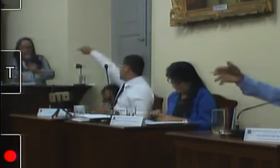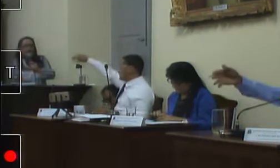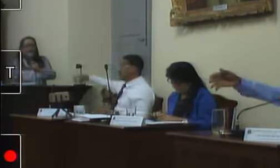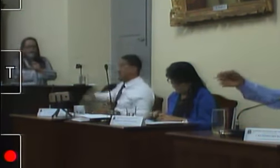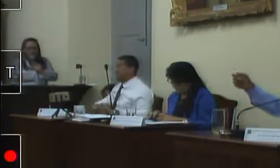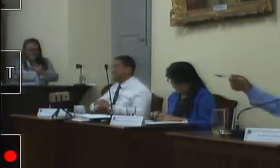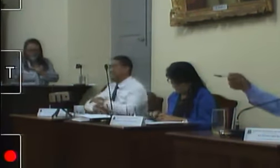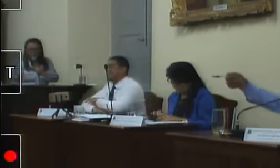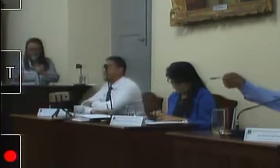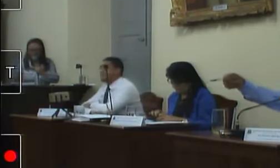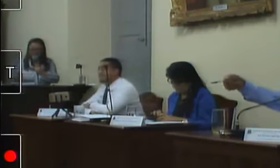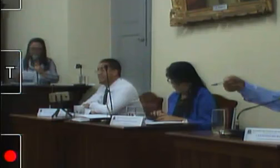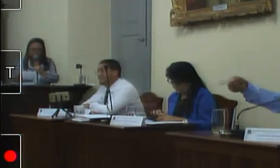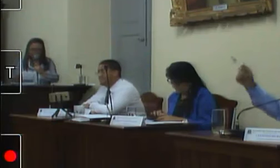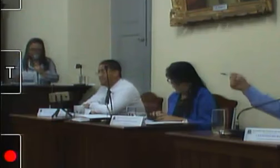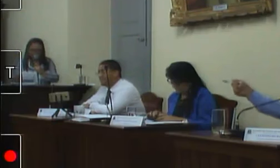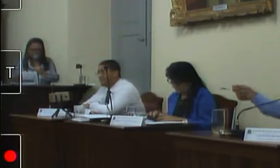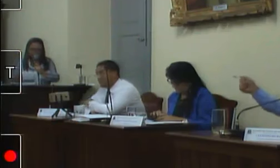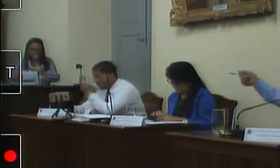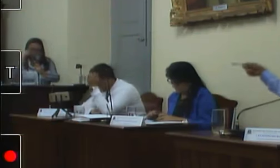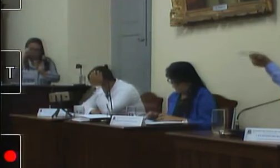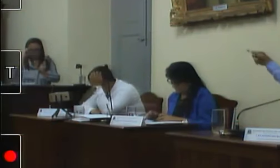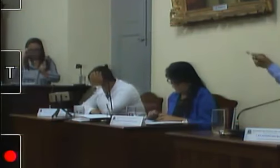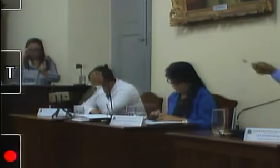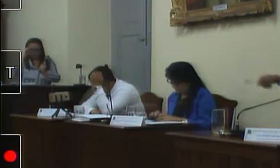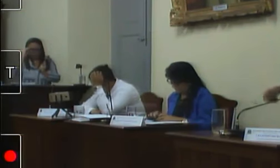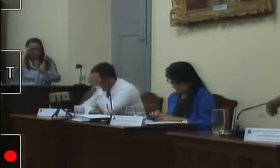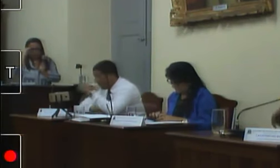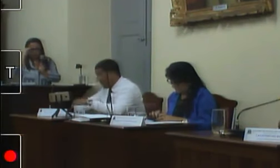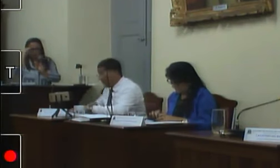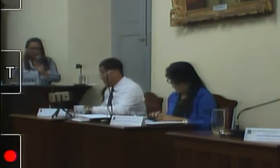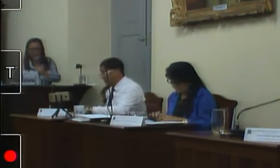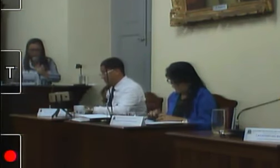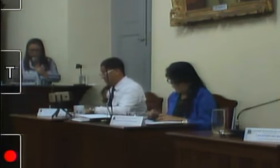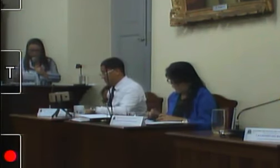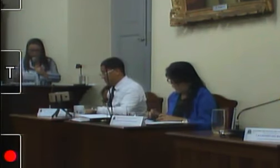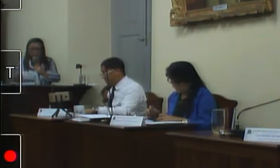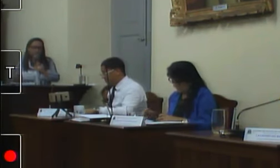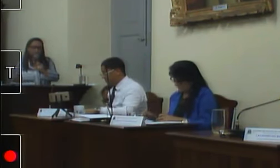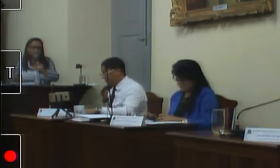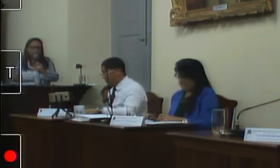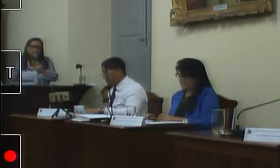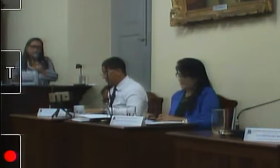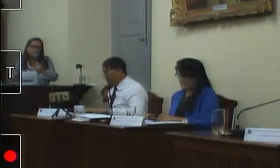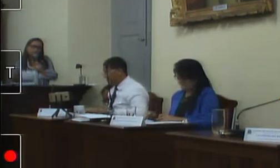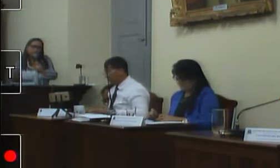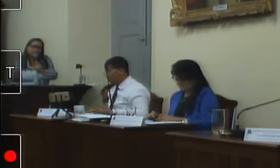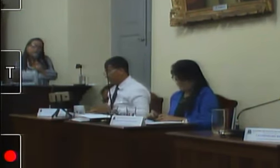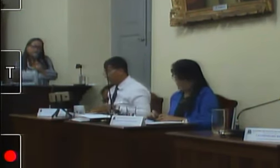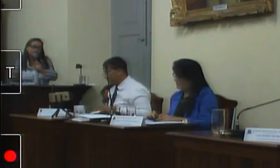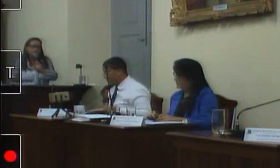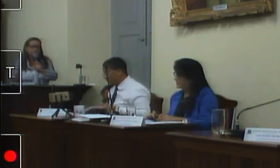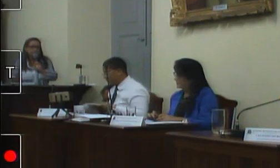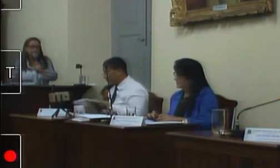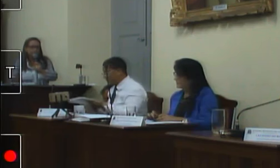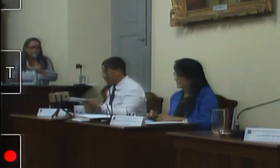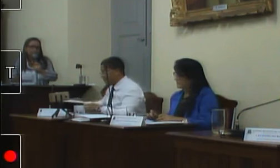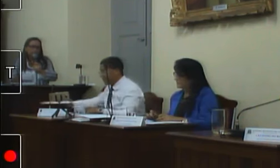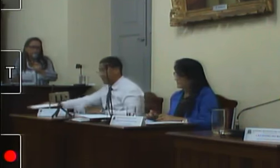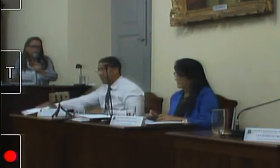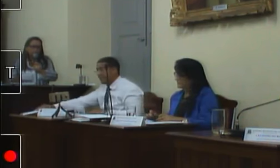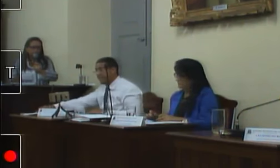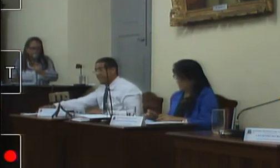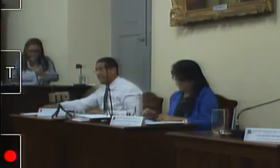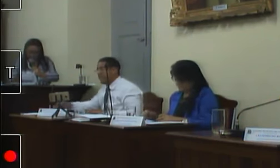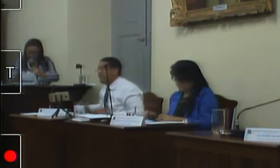ser... Hoje sim, é o Senai, sim. Né? Vai ser o antigo a partir da semana que vem, né? Sim. Sim, é uma conversa que eu vou levar para o